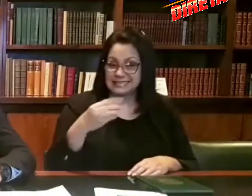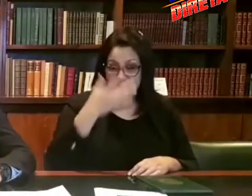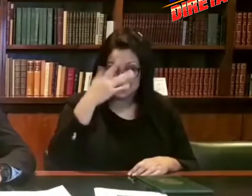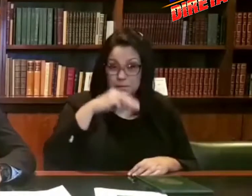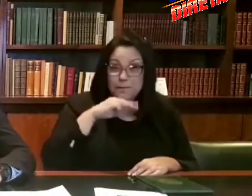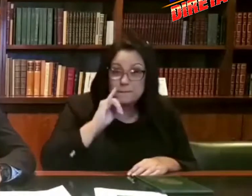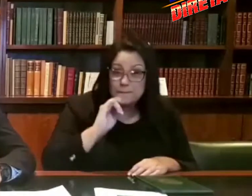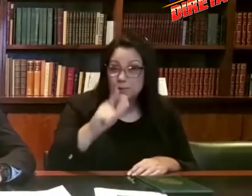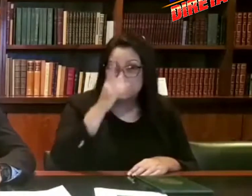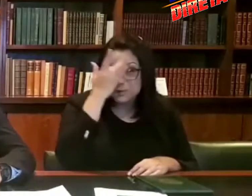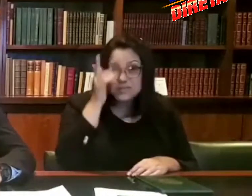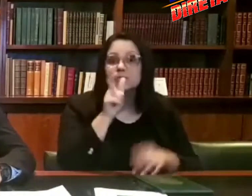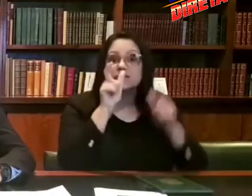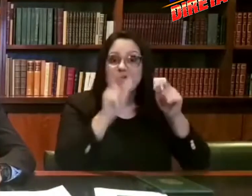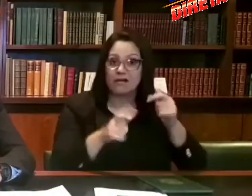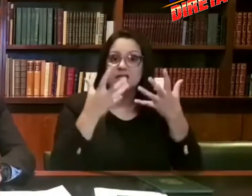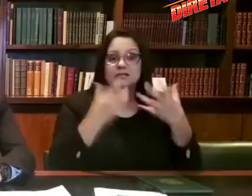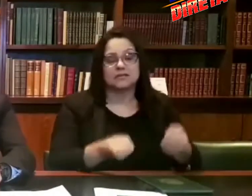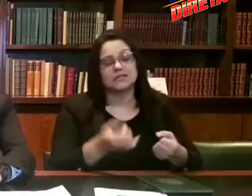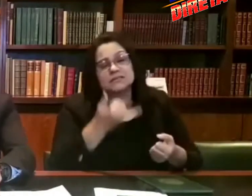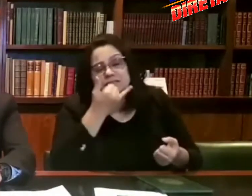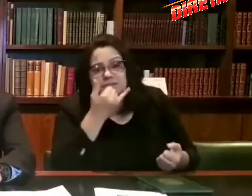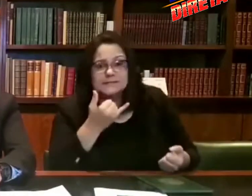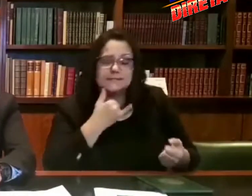2 milhões e 300 mil pessoas. Então, são pessoas que pediram para